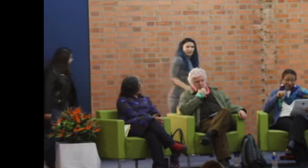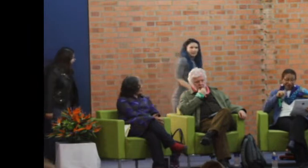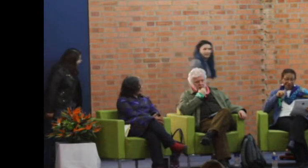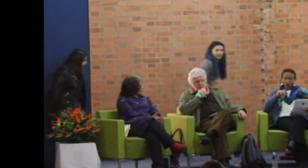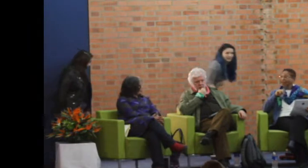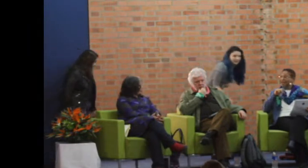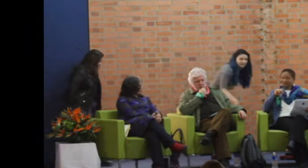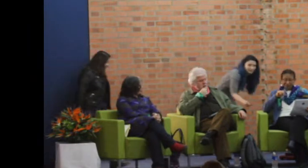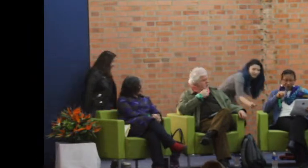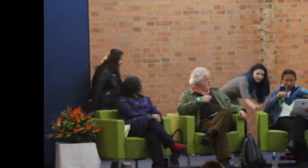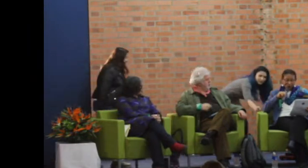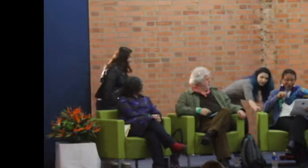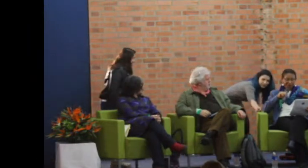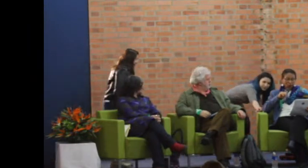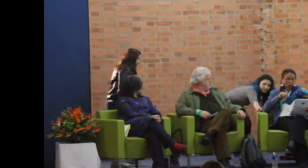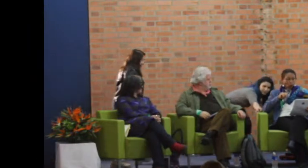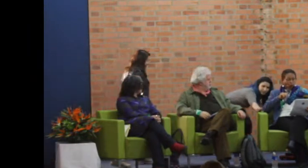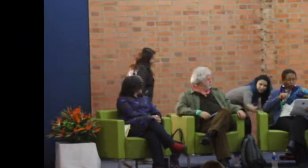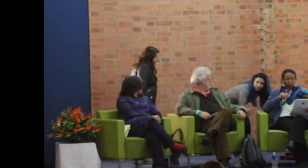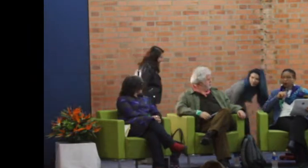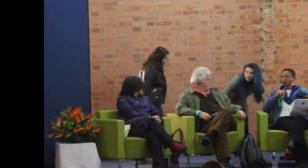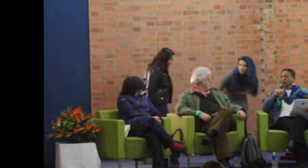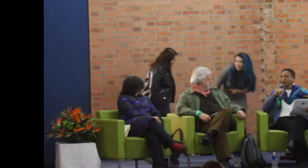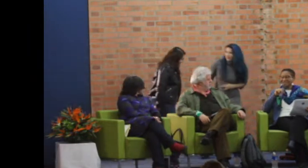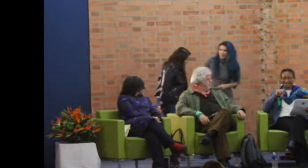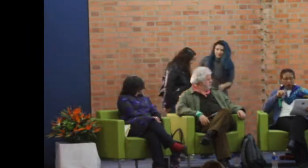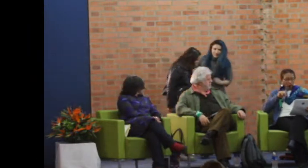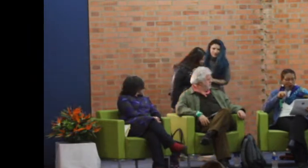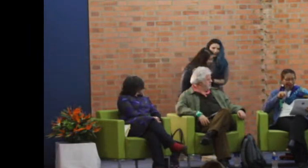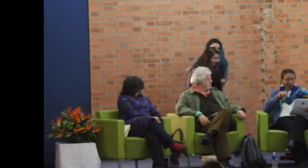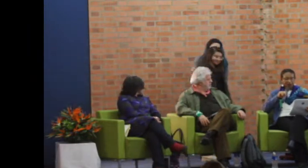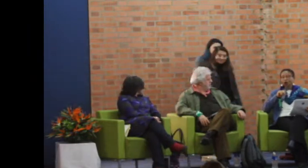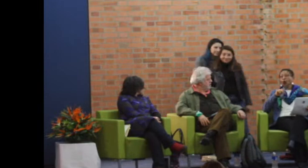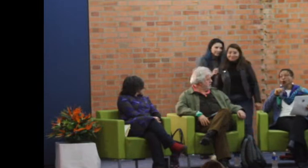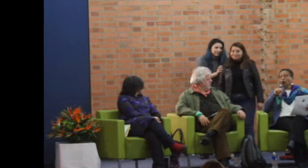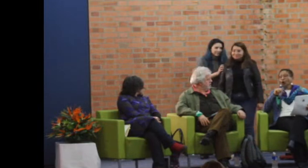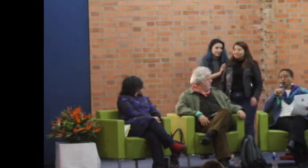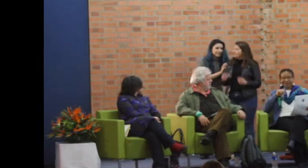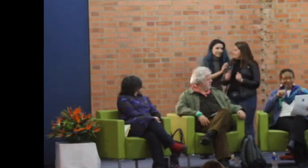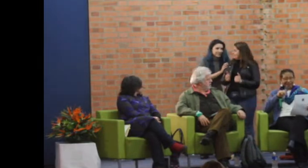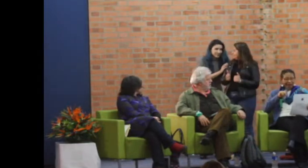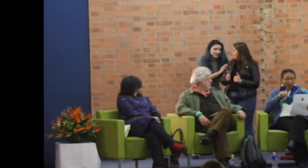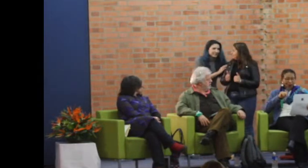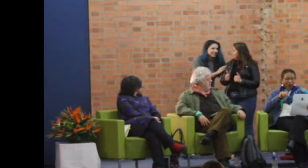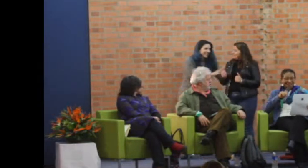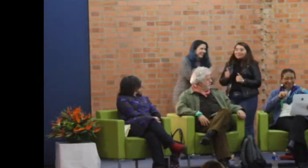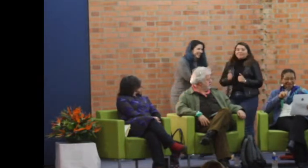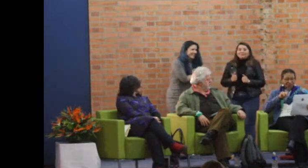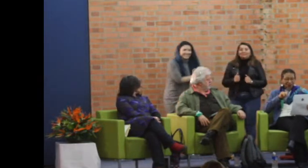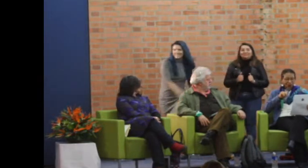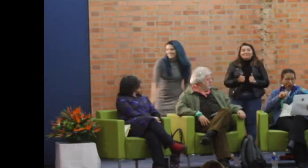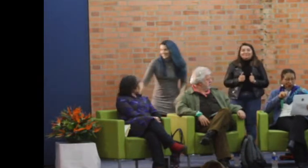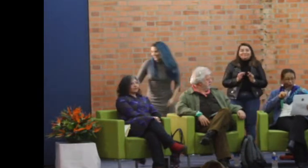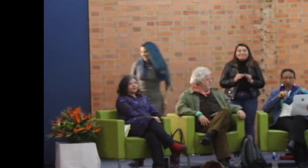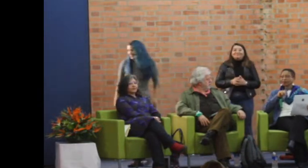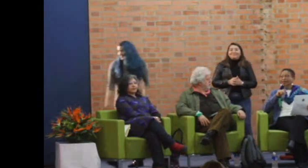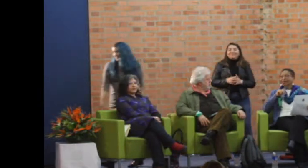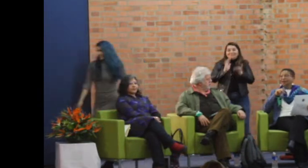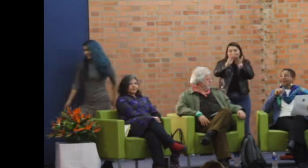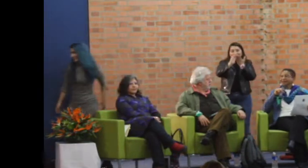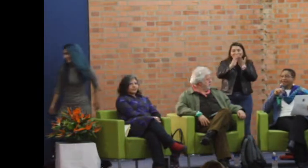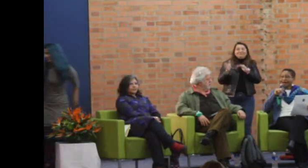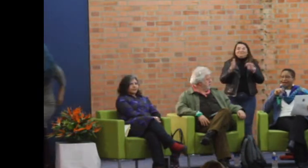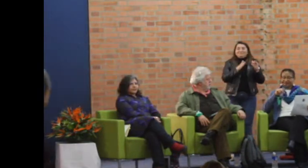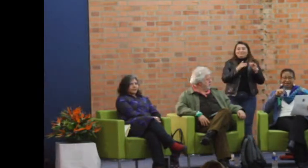personas organizaciones o grupos por su trayectoria o logros en el campo del derecho al aborto